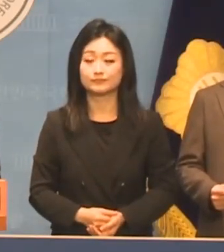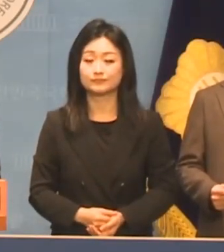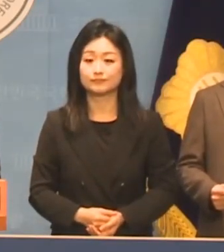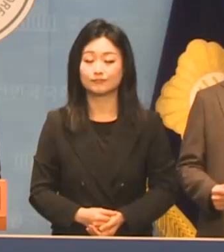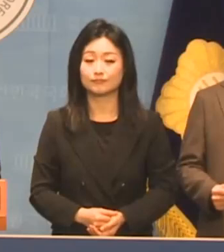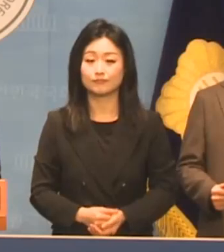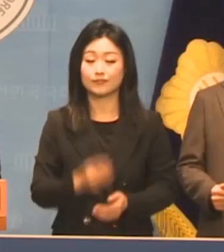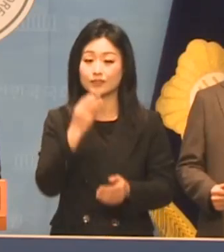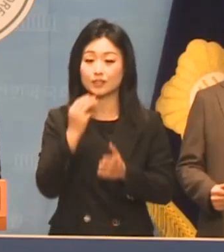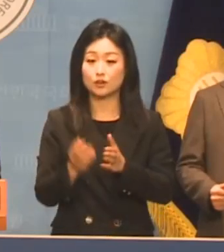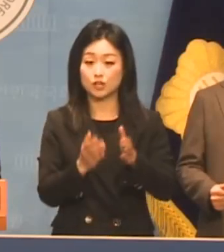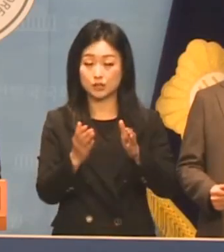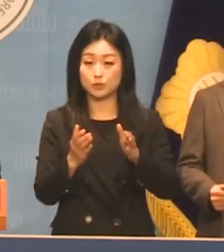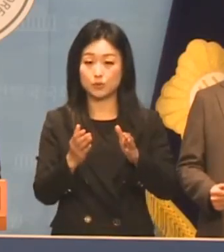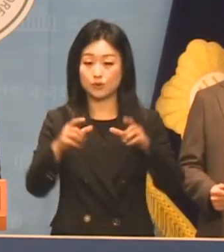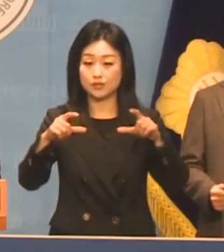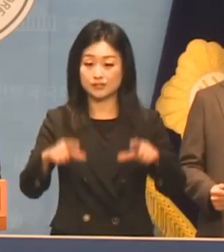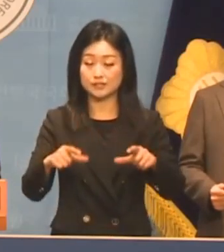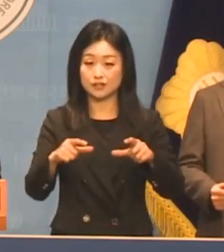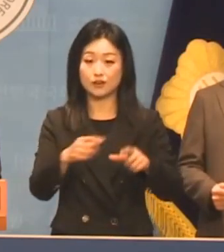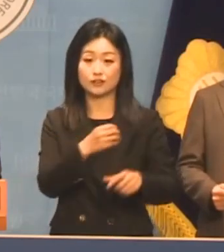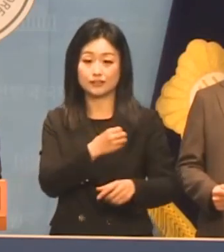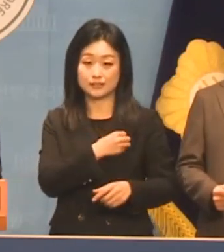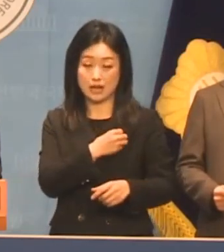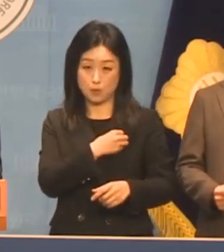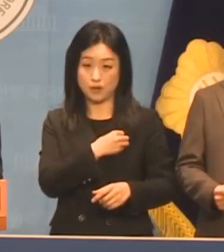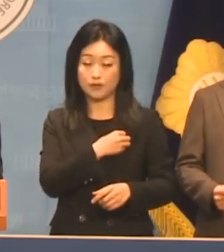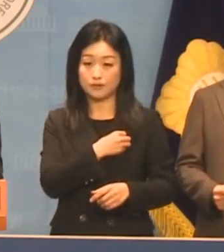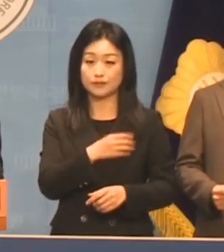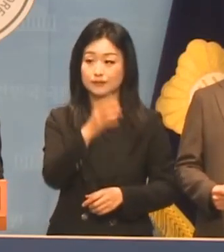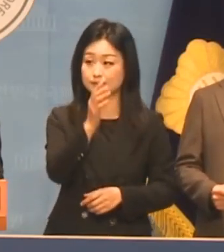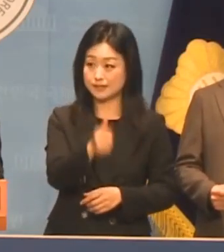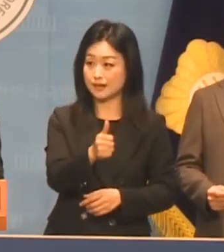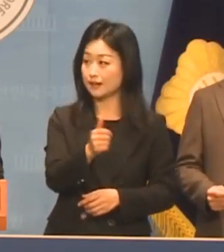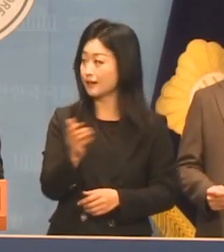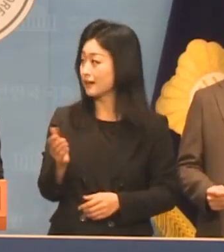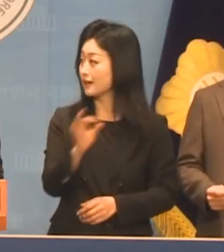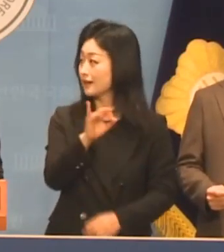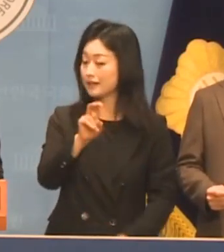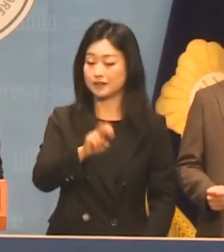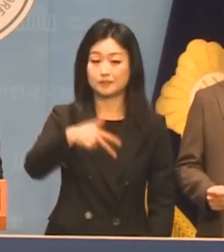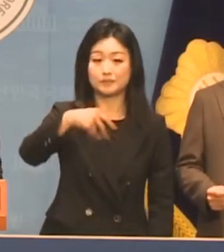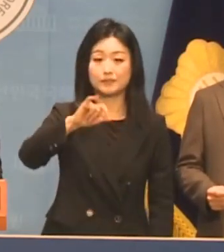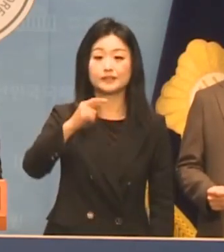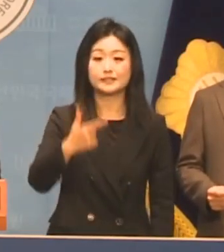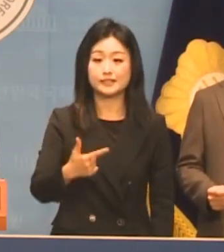현 경기도당 소상공인위원장 임진 위원장님 오셨습니다.